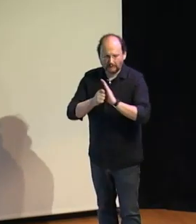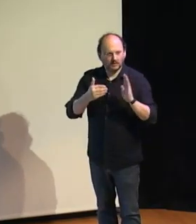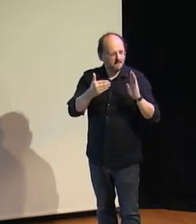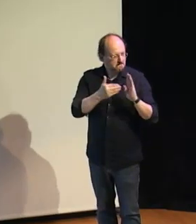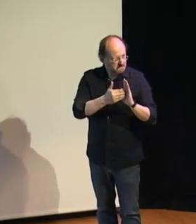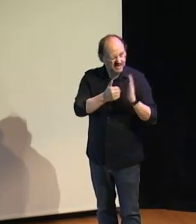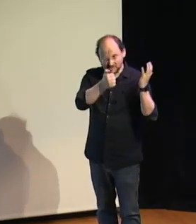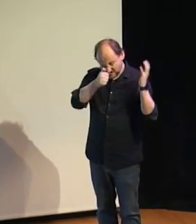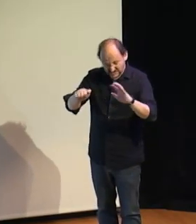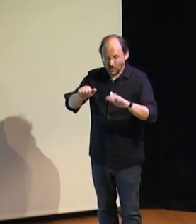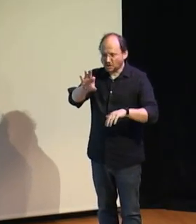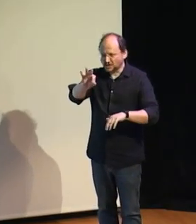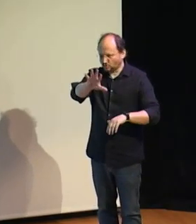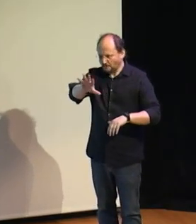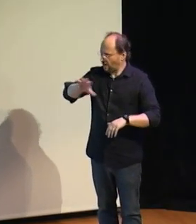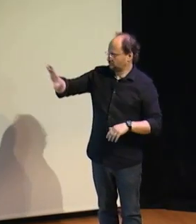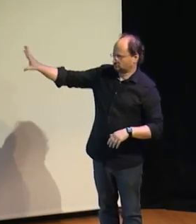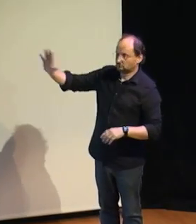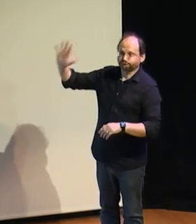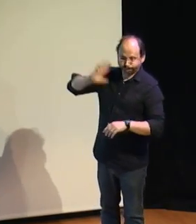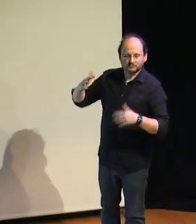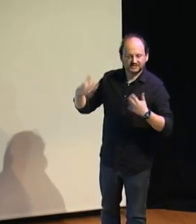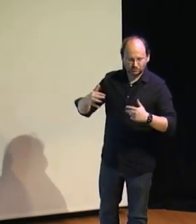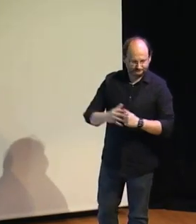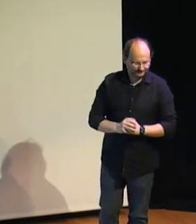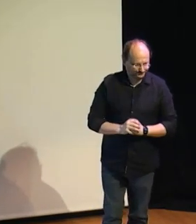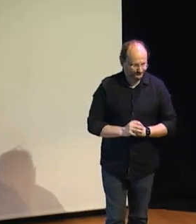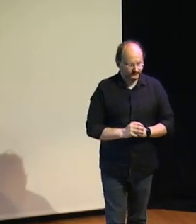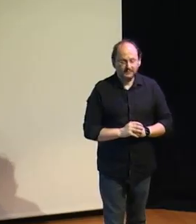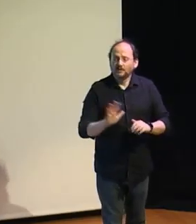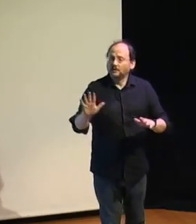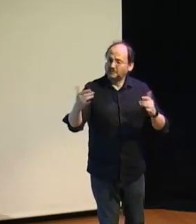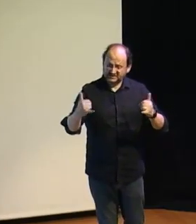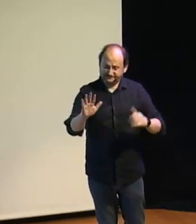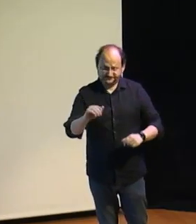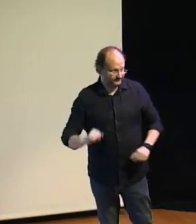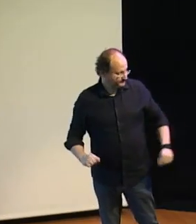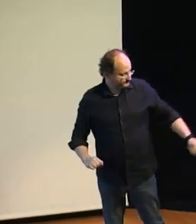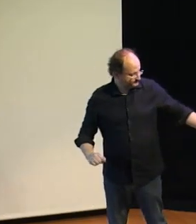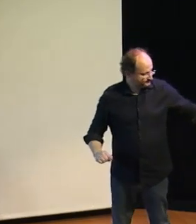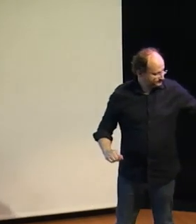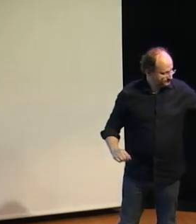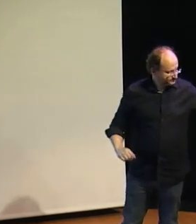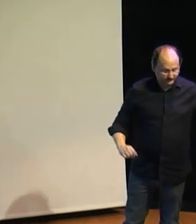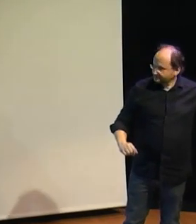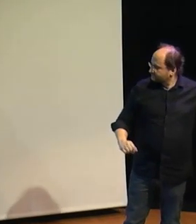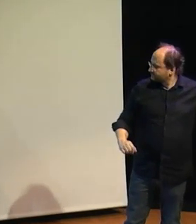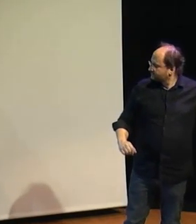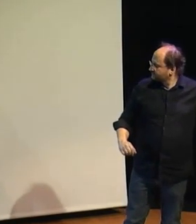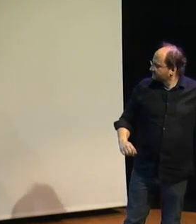Donc ça date de 1650 à peu près. D'accord? Mais donc c'était déjà existant à cette époque. Ensuite,